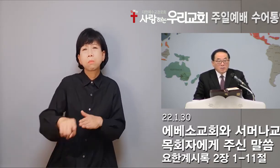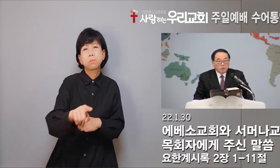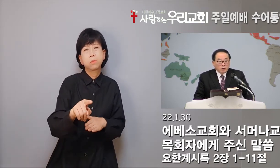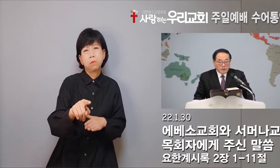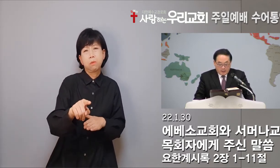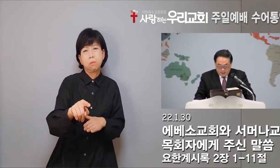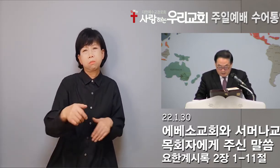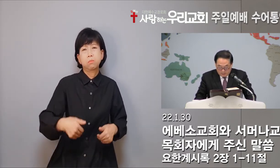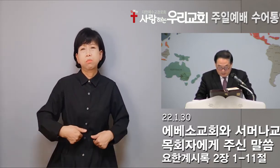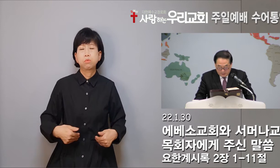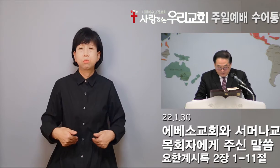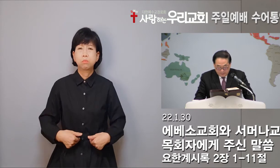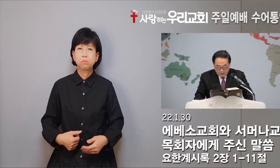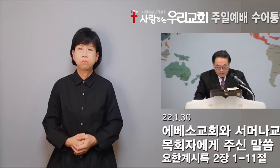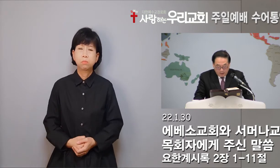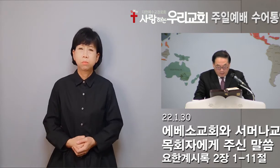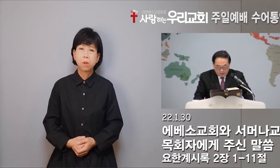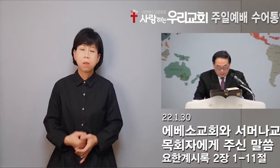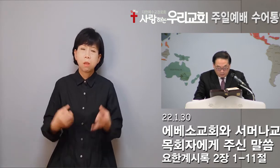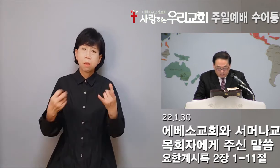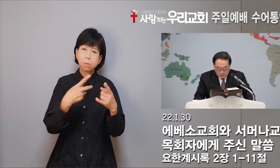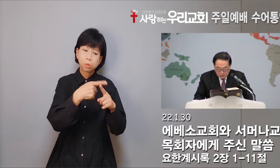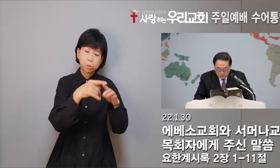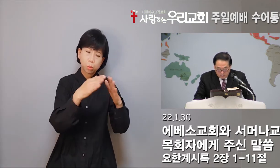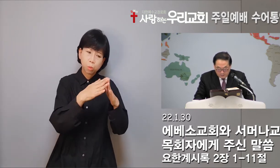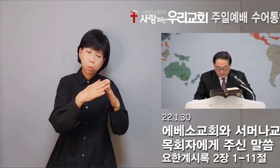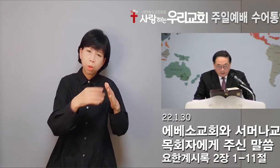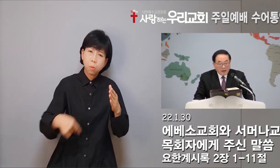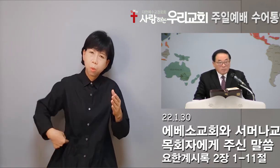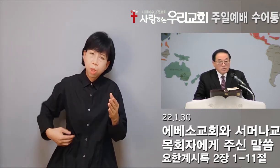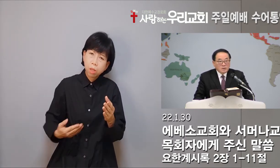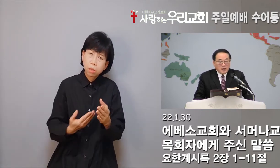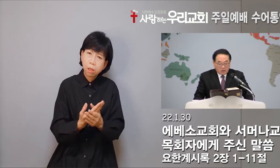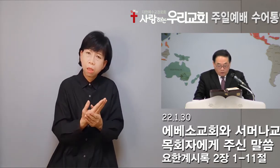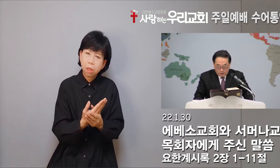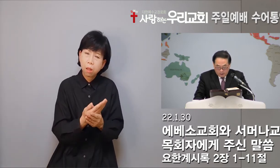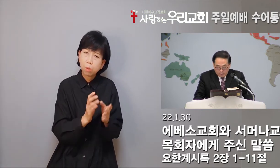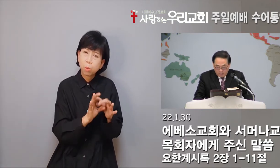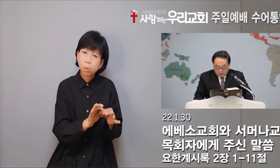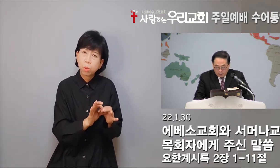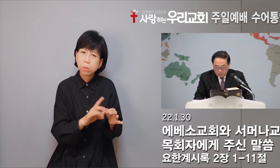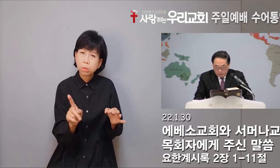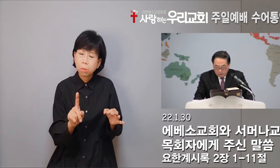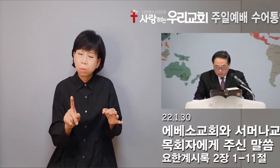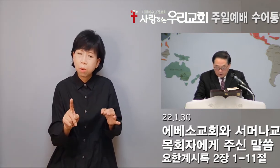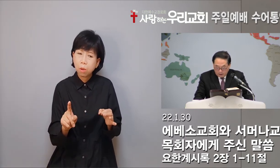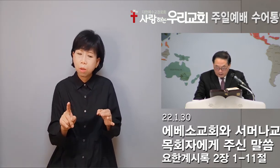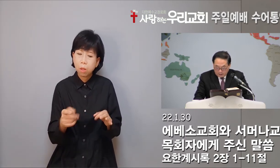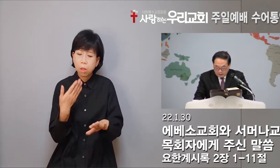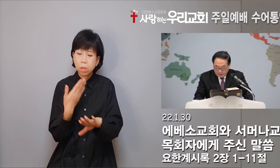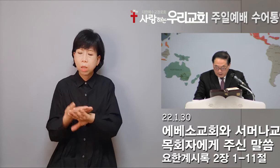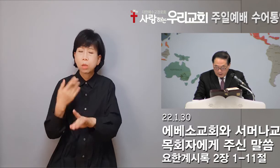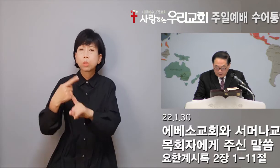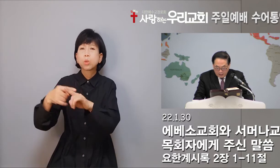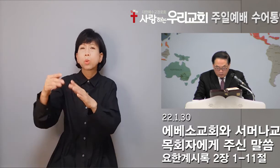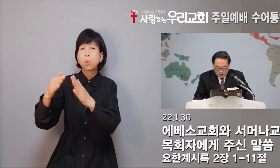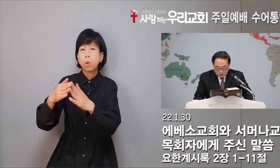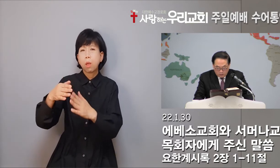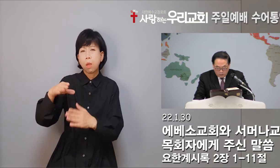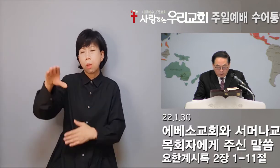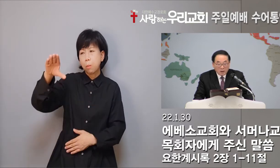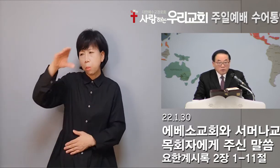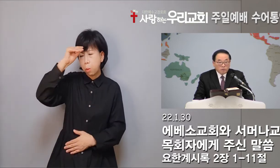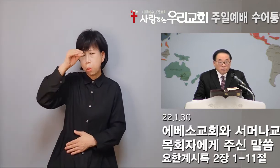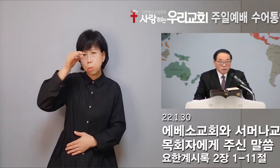솔선수범을 보여야 했습니다. 에베소 교회의 회개는 나머지 네 교회 버가모, 두아디라, 사대,